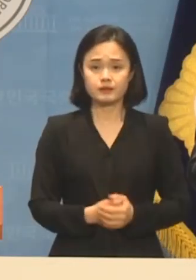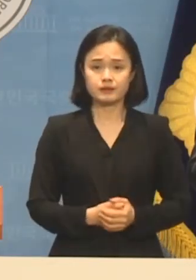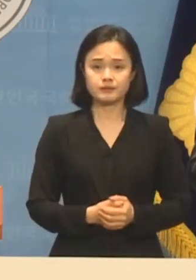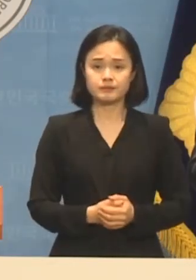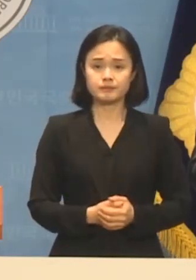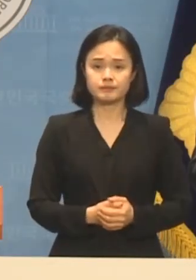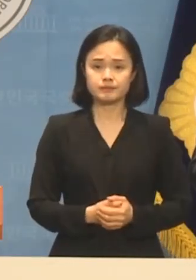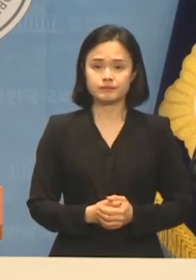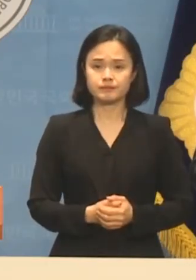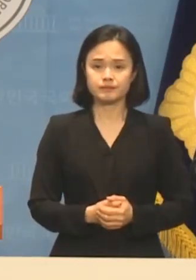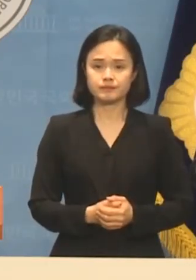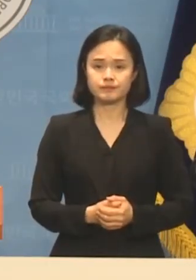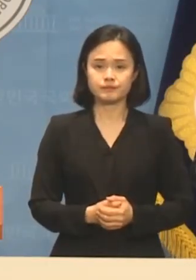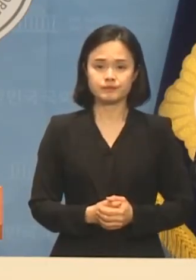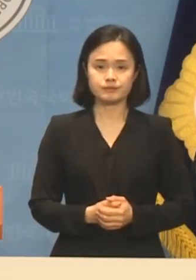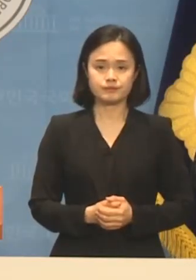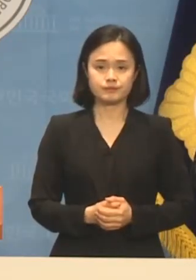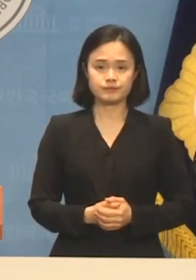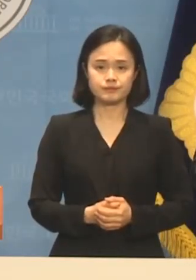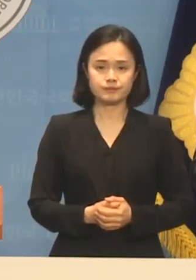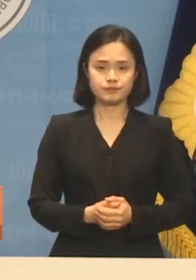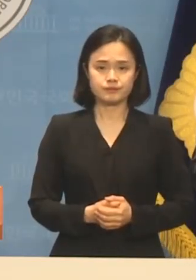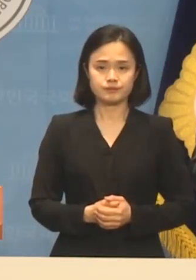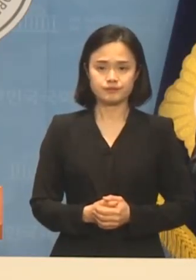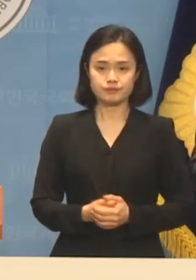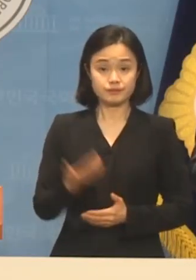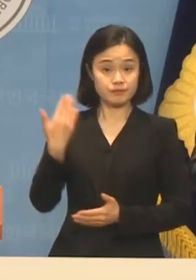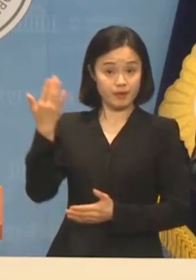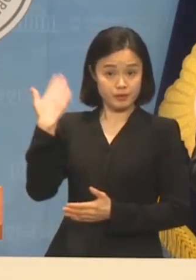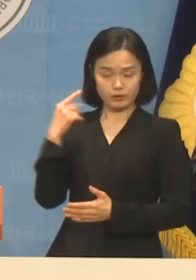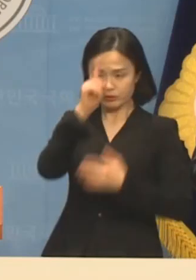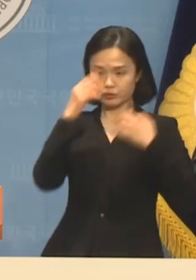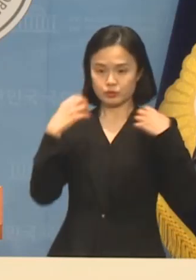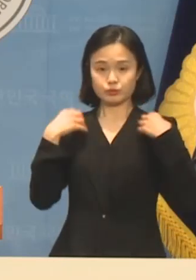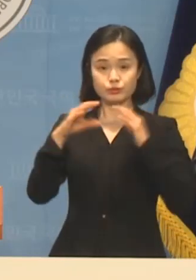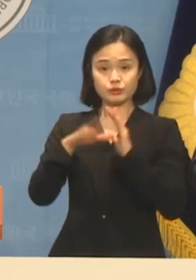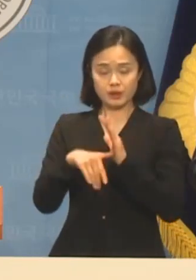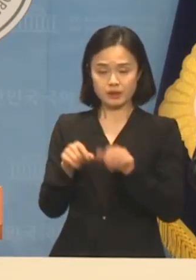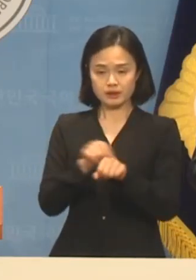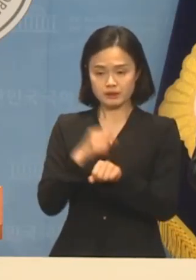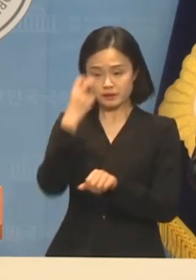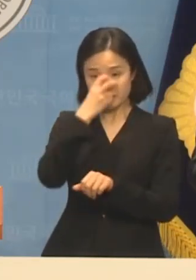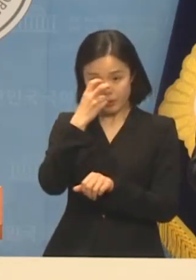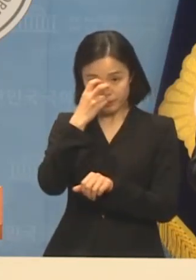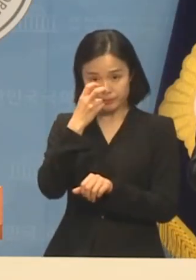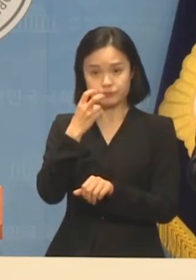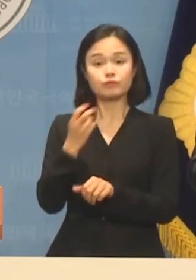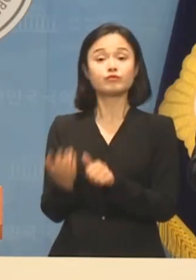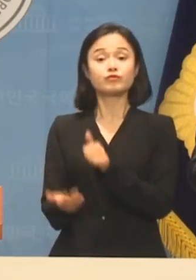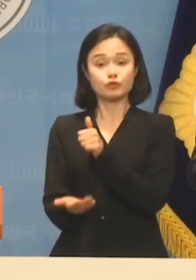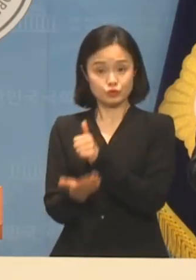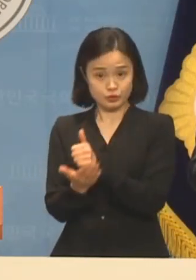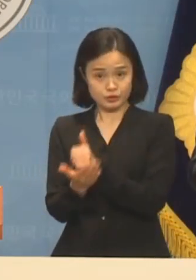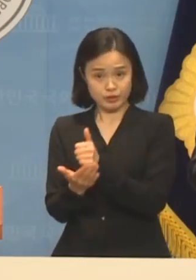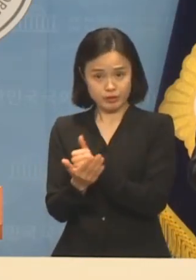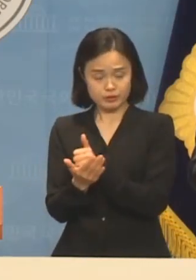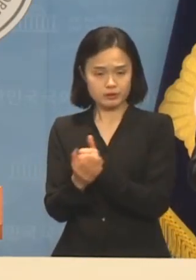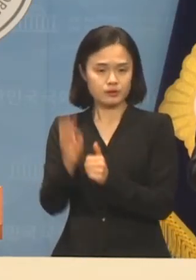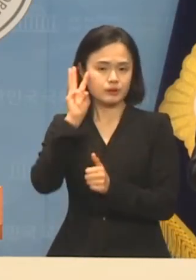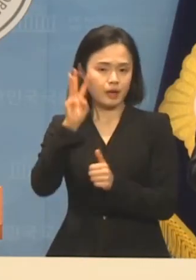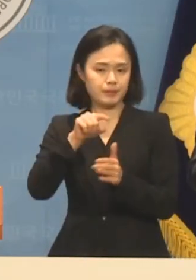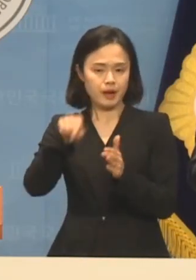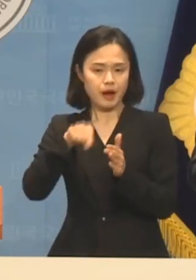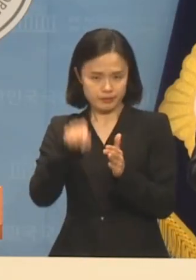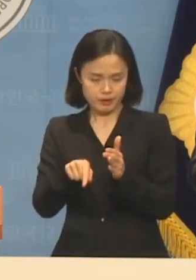지난 정부들도 3일 이내에 특검 추천을 국회에 의뢰했던 것에 비춰보면 최상목